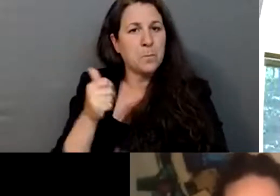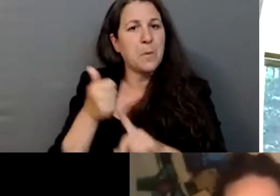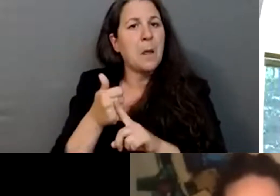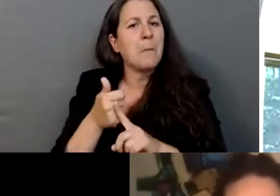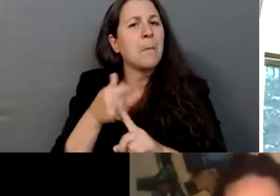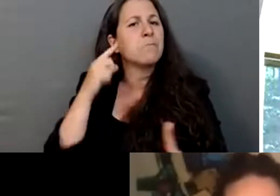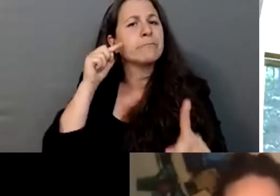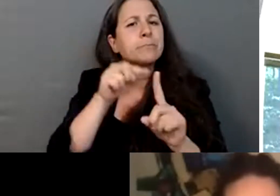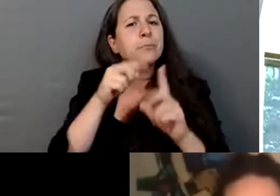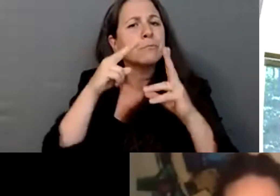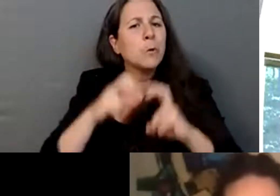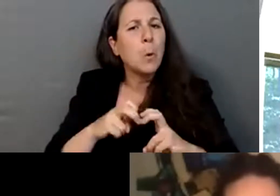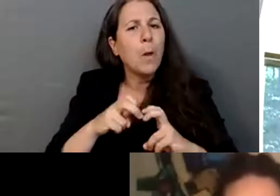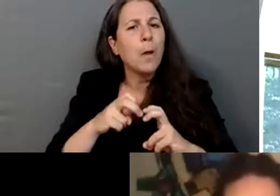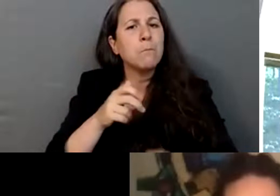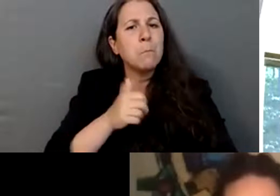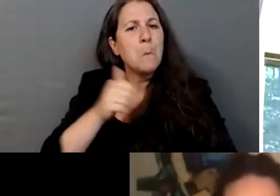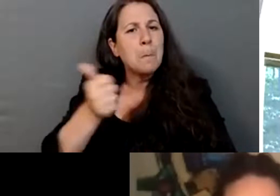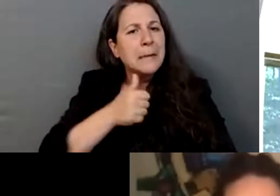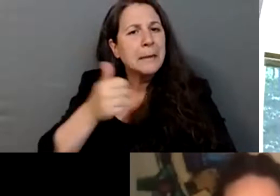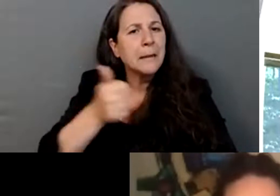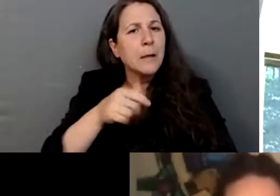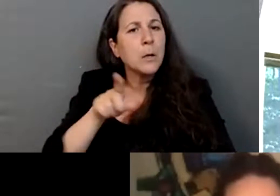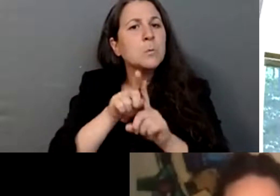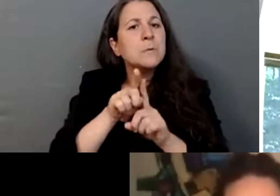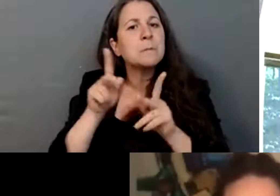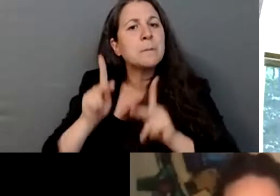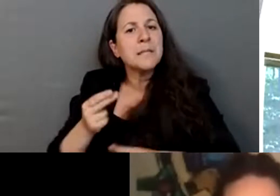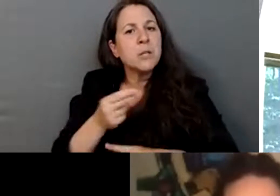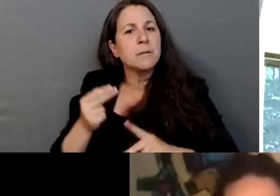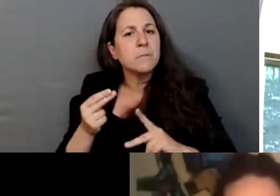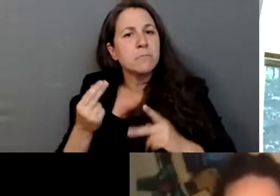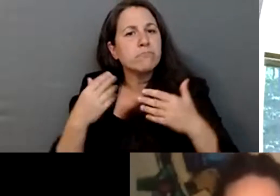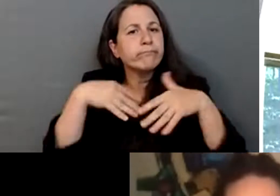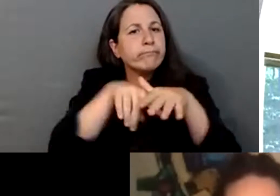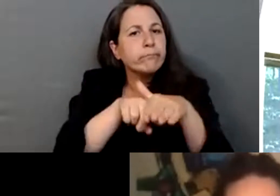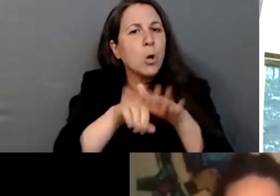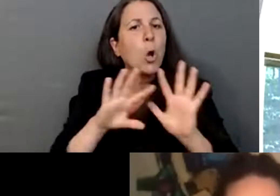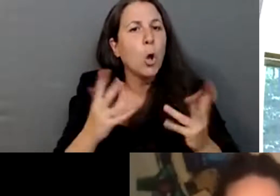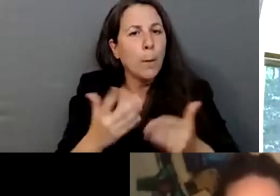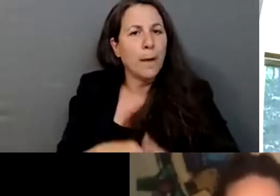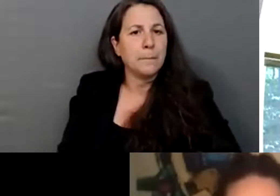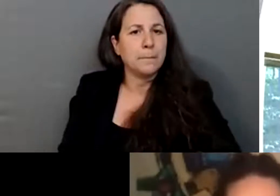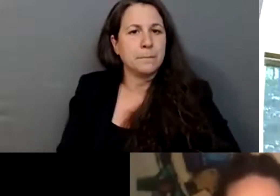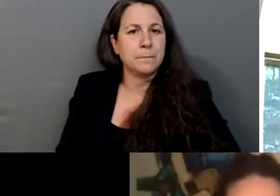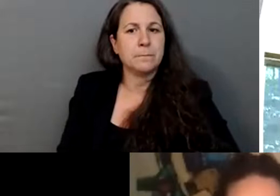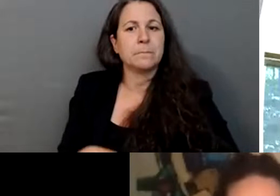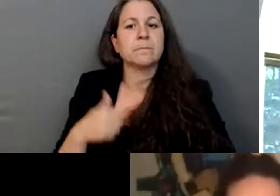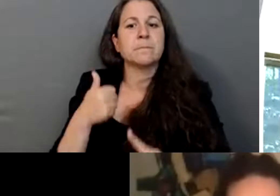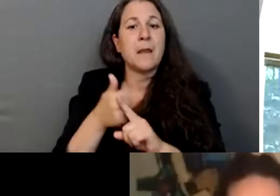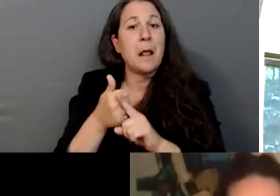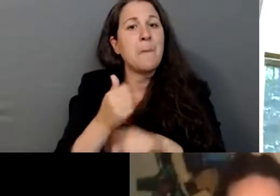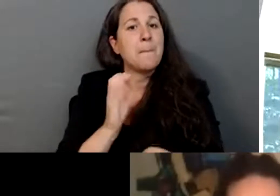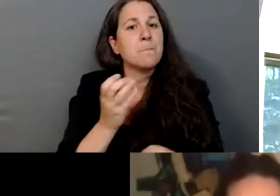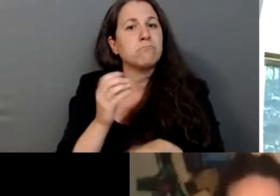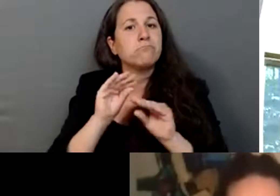notamment, et d'inclusion des personnes handicapées. Elle est, sachez, conseillère et analyste en accessibilité universelle et